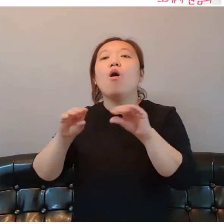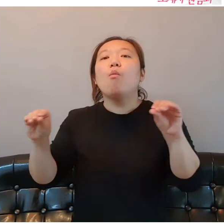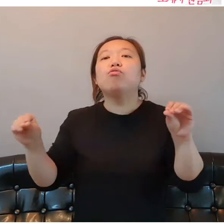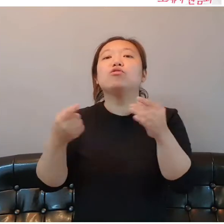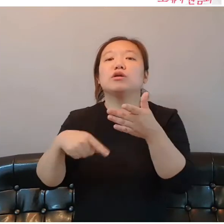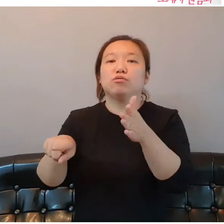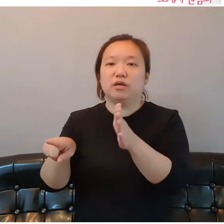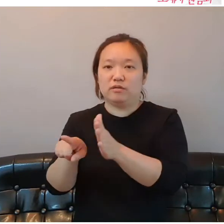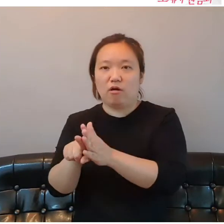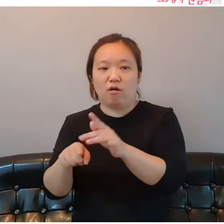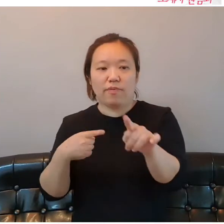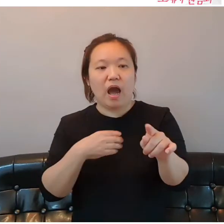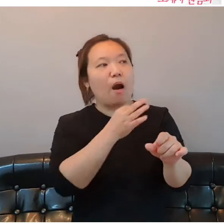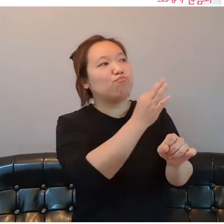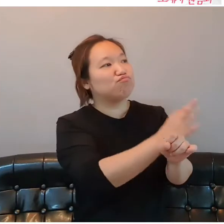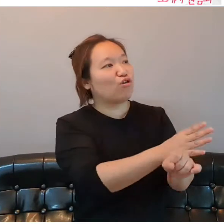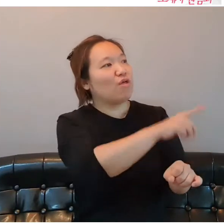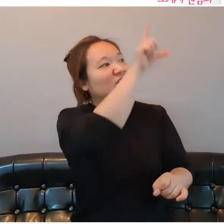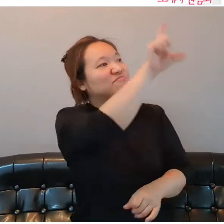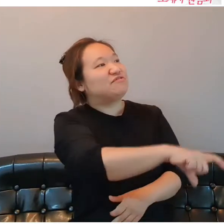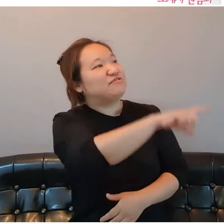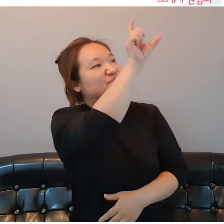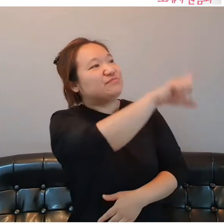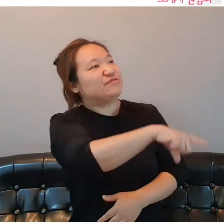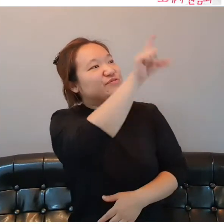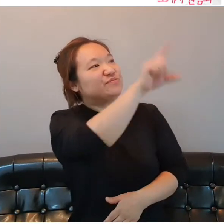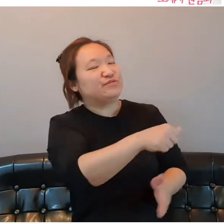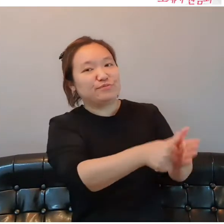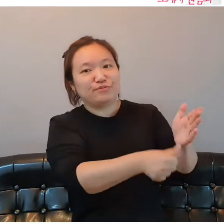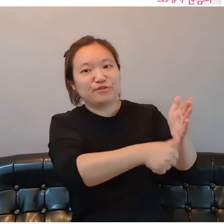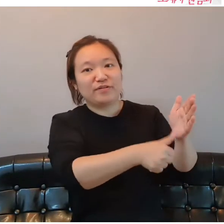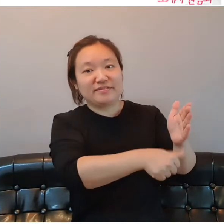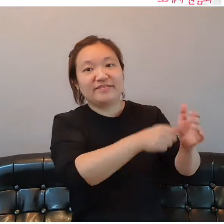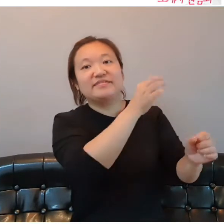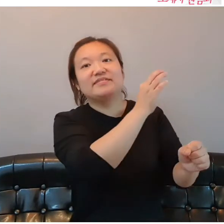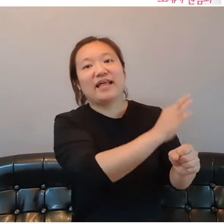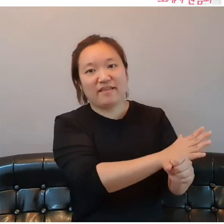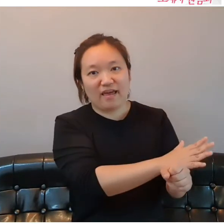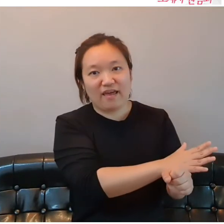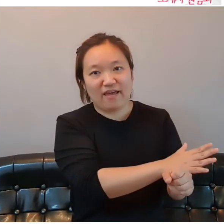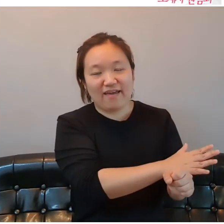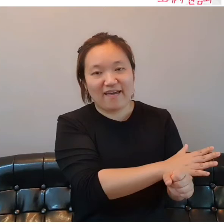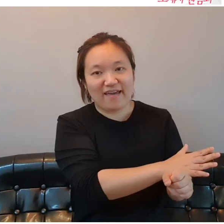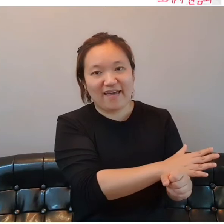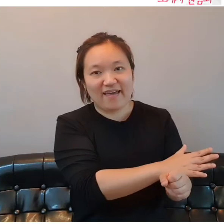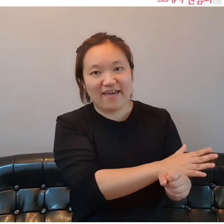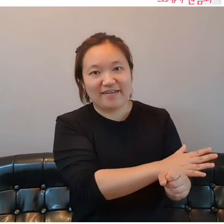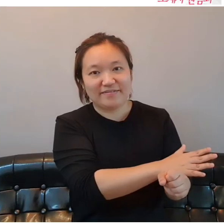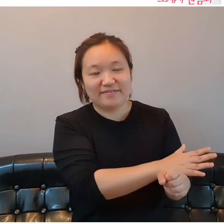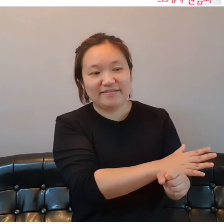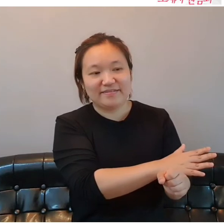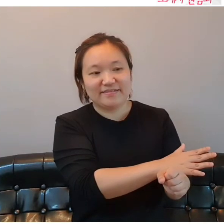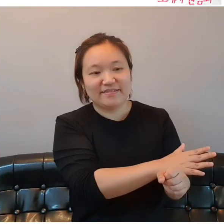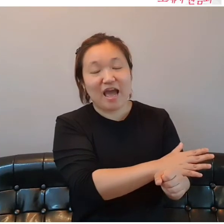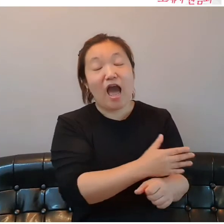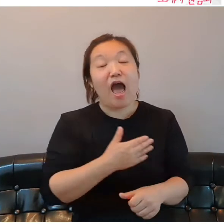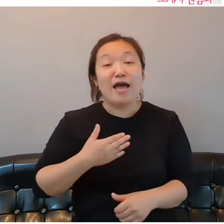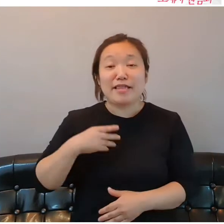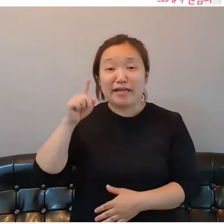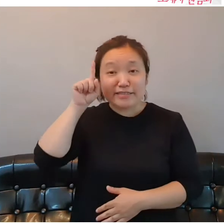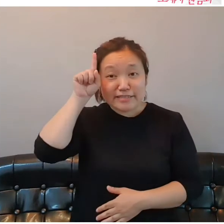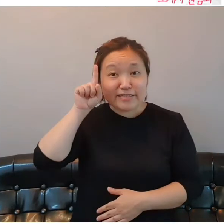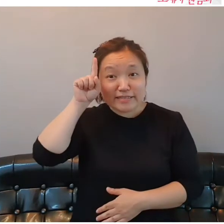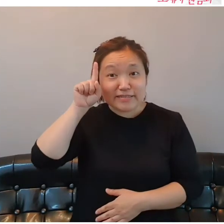봅니다. 물건을 마구 사들임으로써 스트레스를 일시적으로 풀고 마음의 공허함을 단숨에 채우려